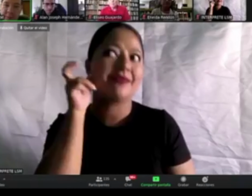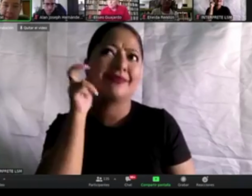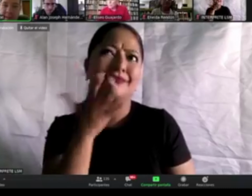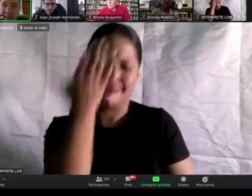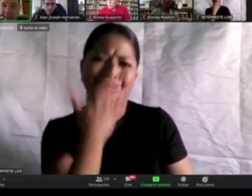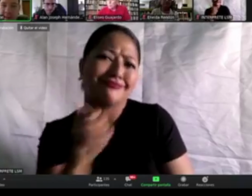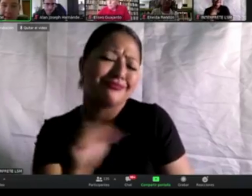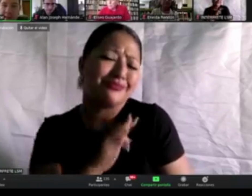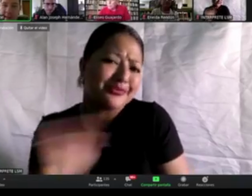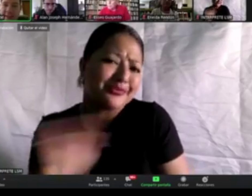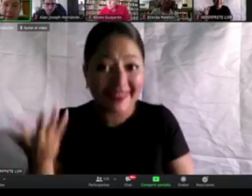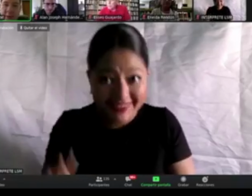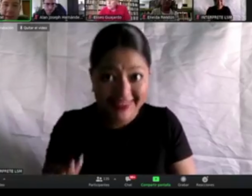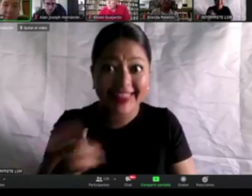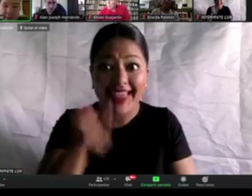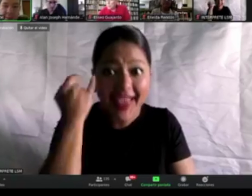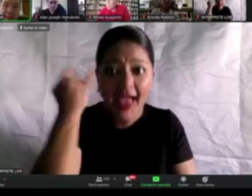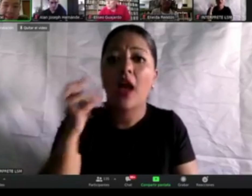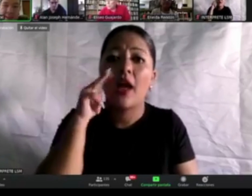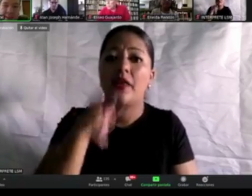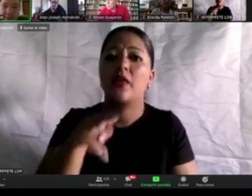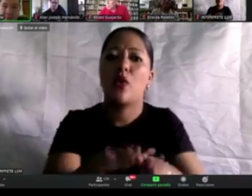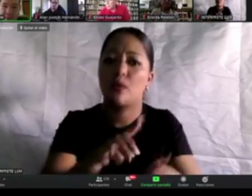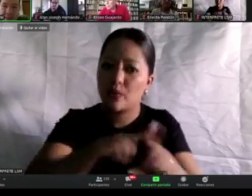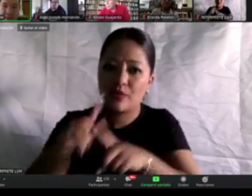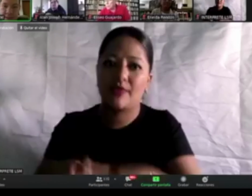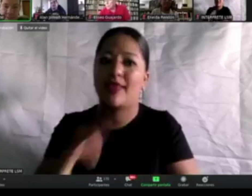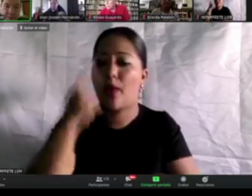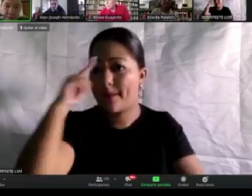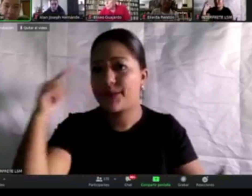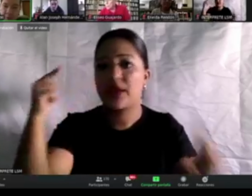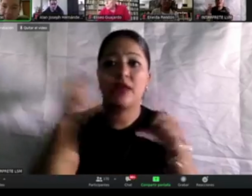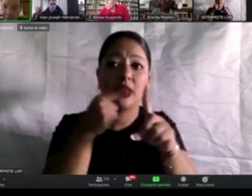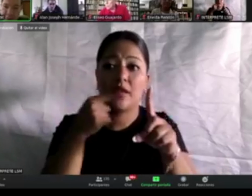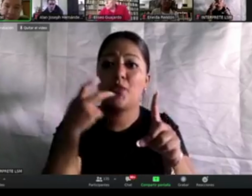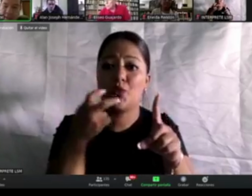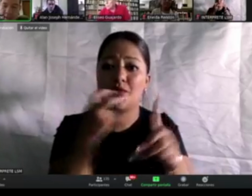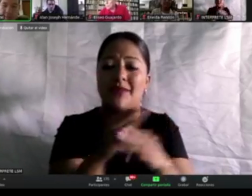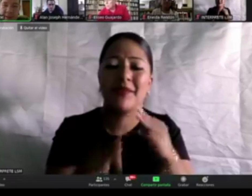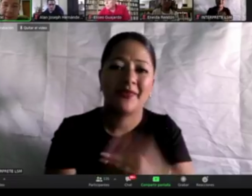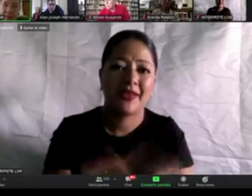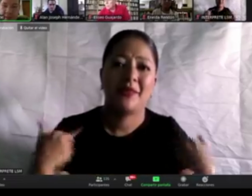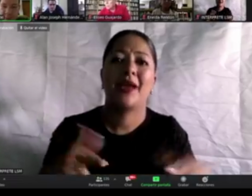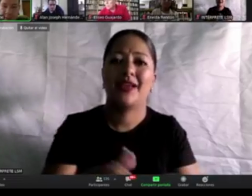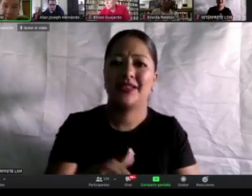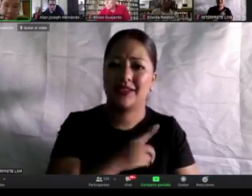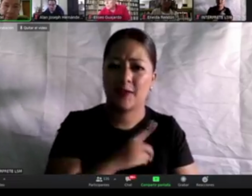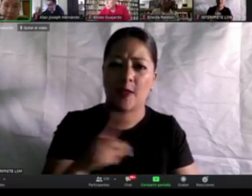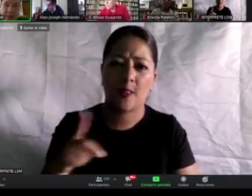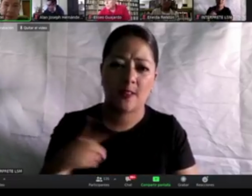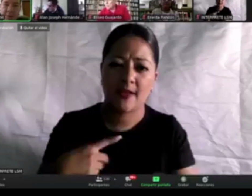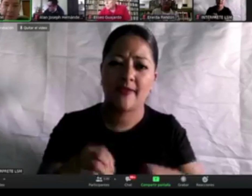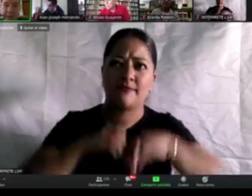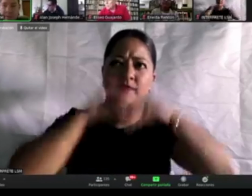teniendo presente que se logre el objetivo de la materia es decir como docente tenemos bien claro qué objetivo estamos